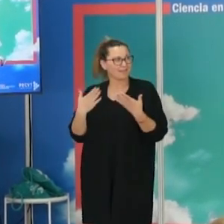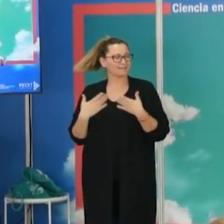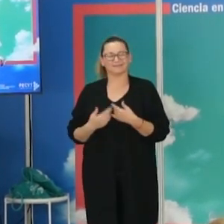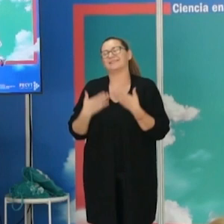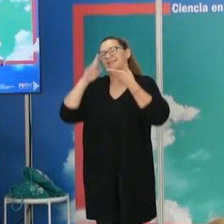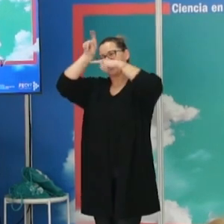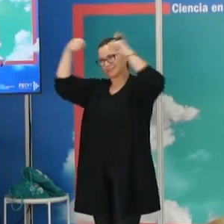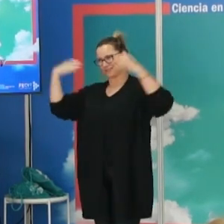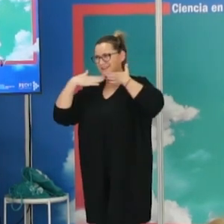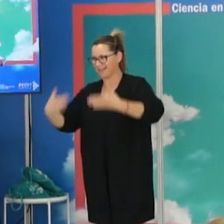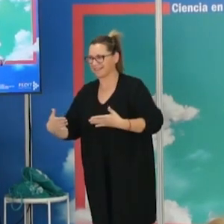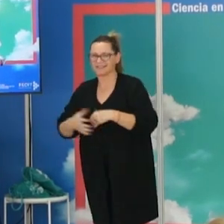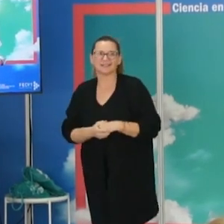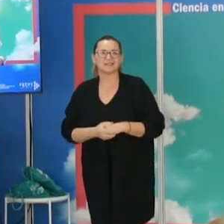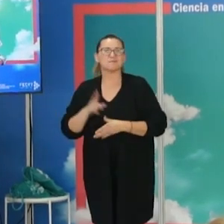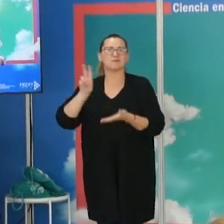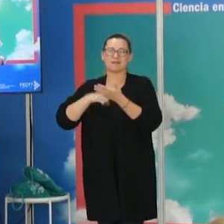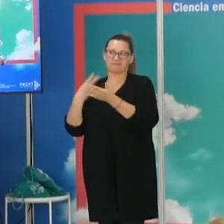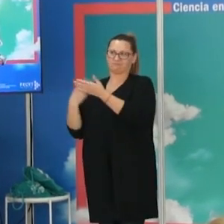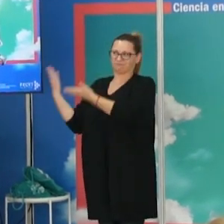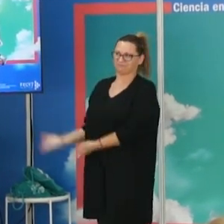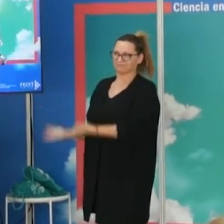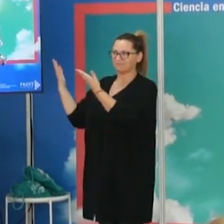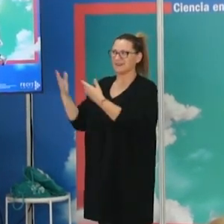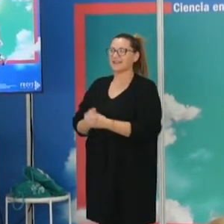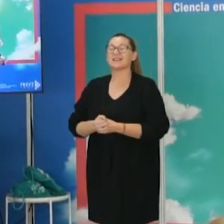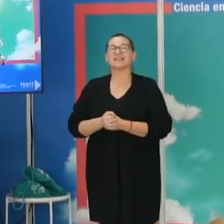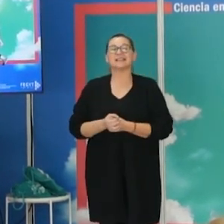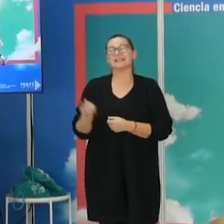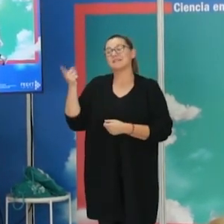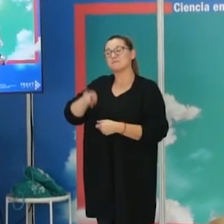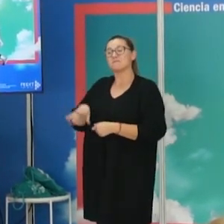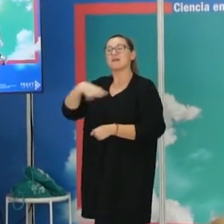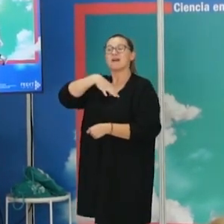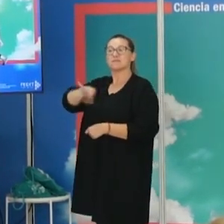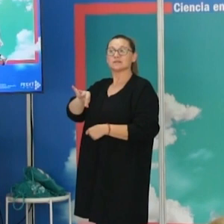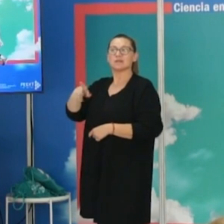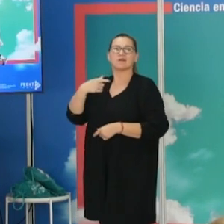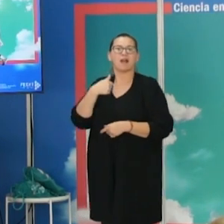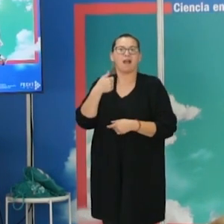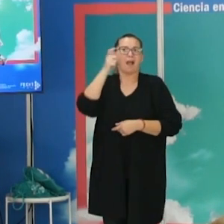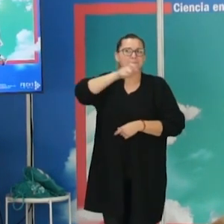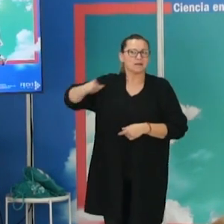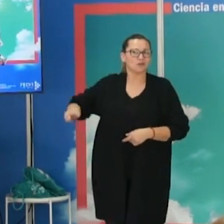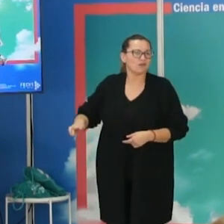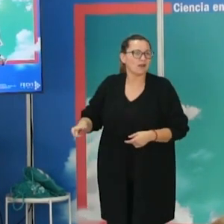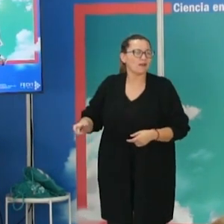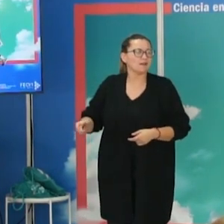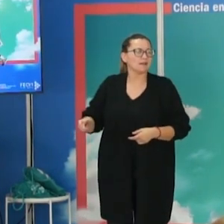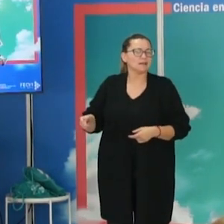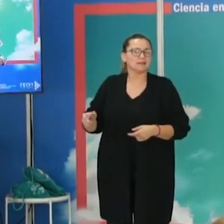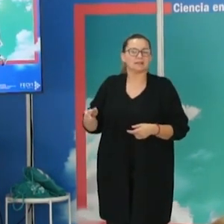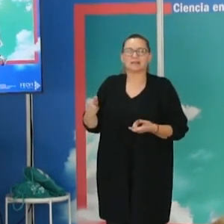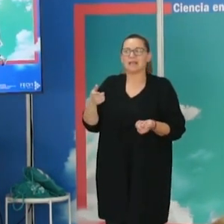Muchas gracias, Chus, por hacer de intérprete y por la posibilidad de poder hablar a gente que, bueno, pues que